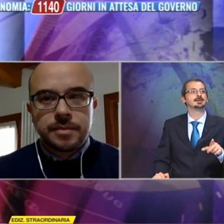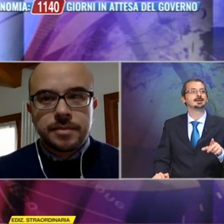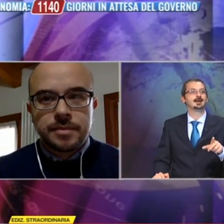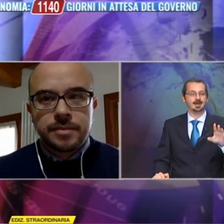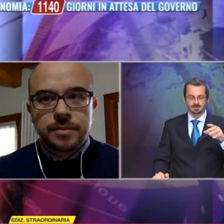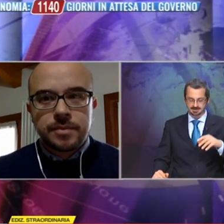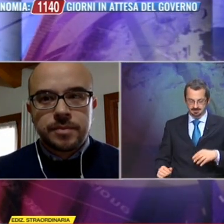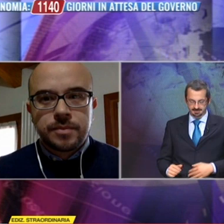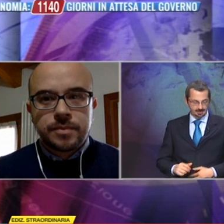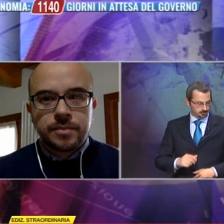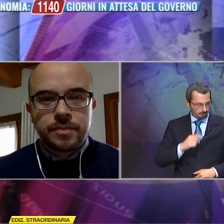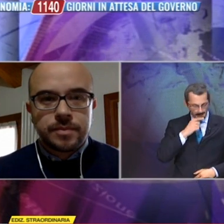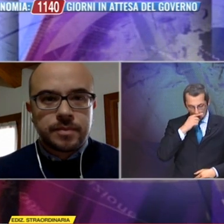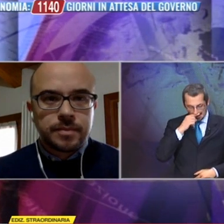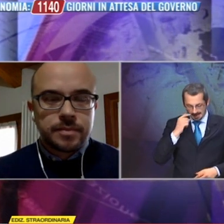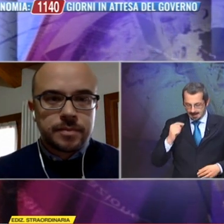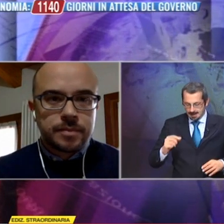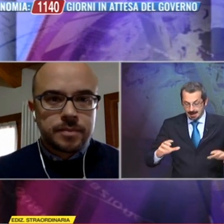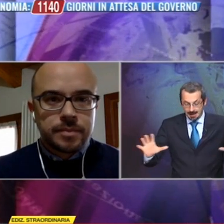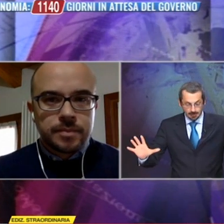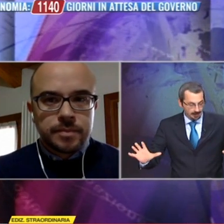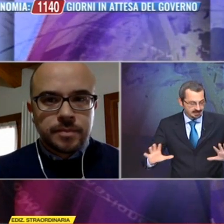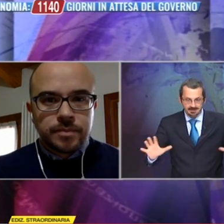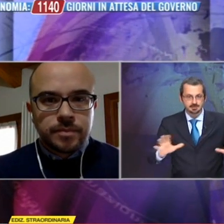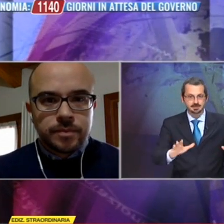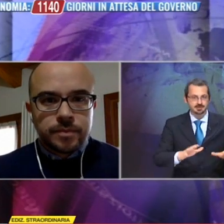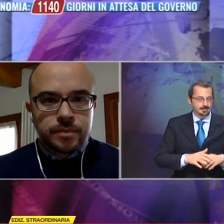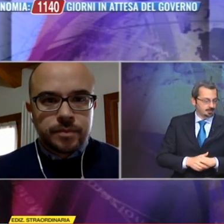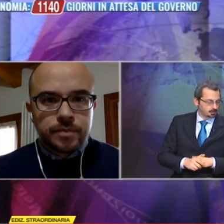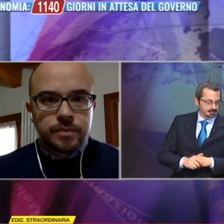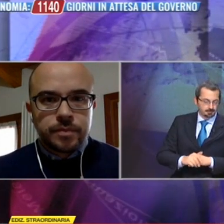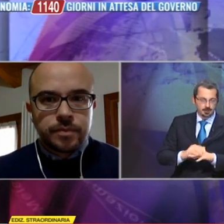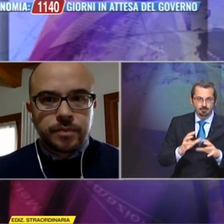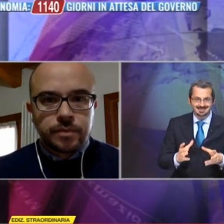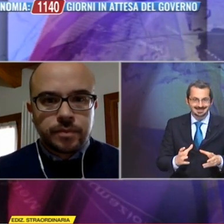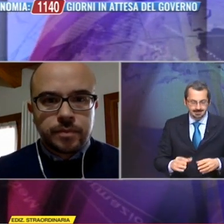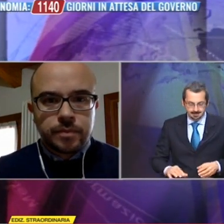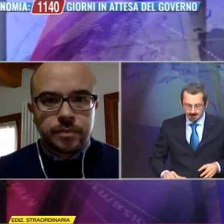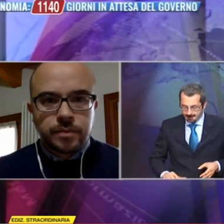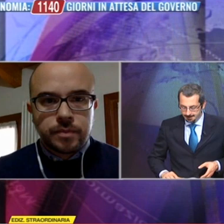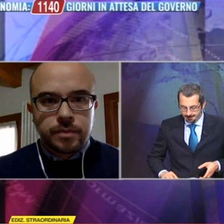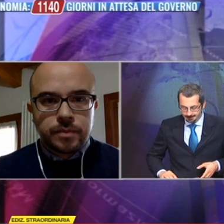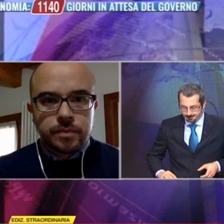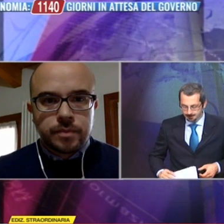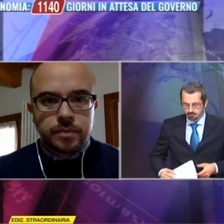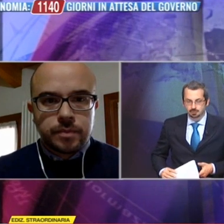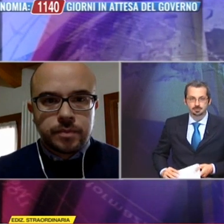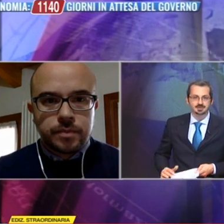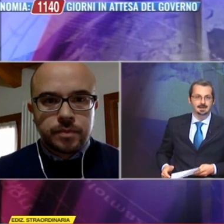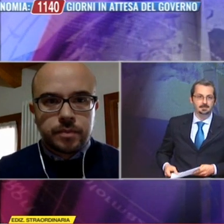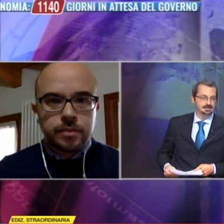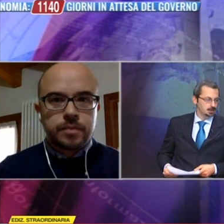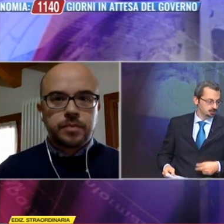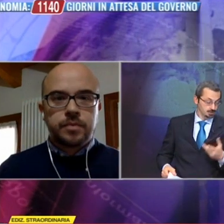Sì, la sento adesso. Ecco, sento, benissimo, perfetto. Adesso la sento. Allora, questa è la situazione, insomma, abbiamo raccontato un po' una sintesi della consueto